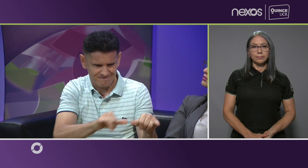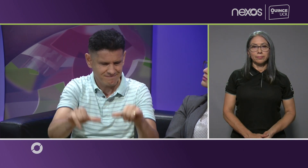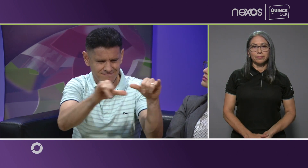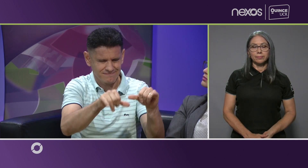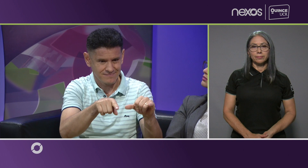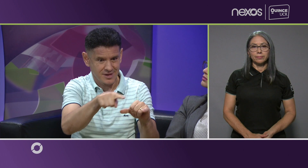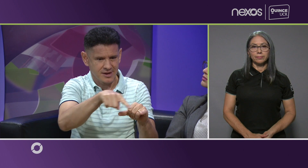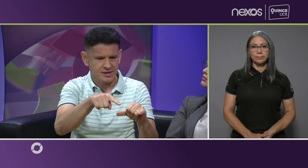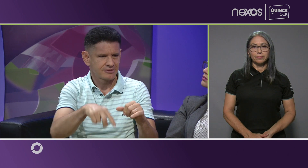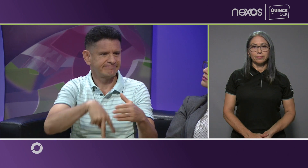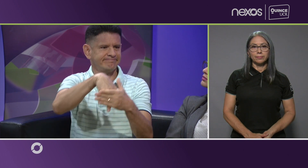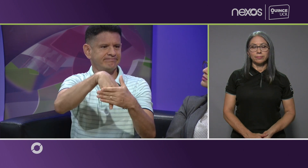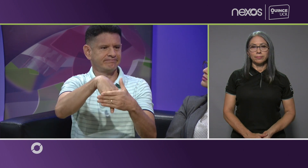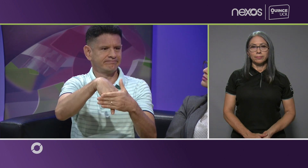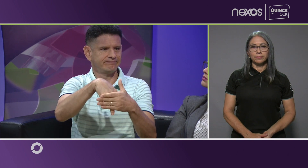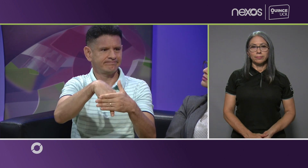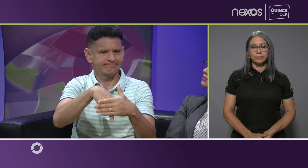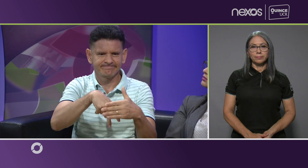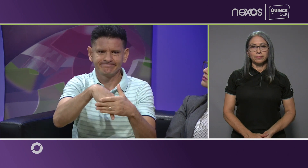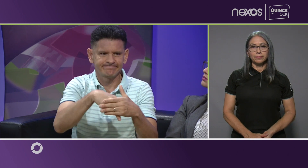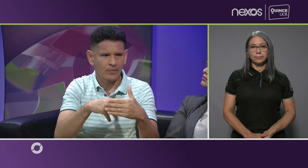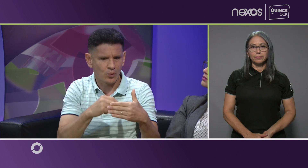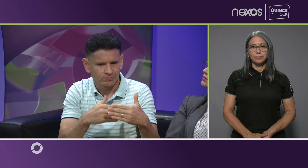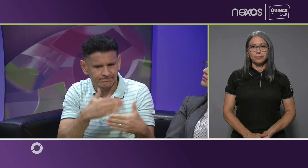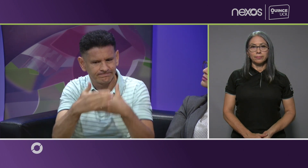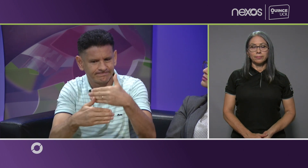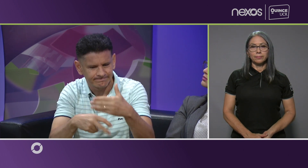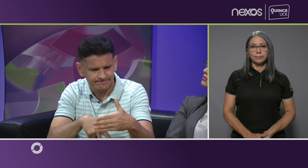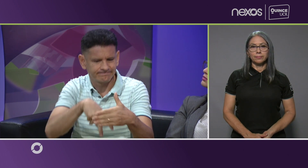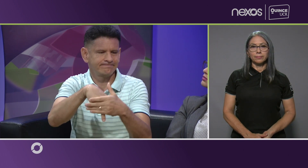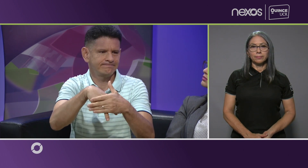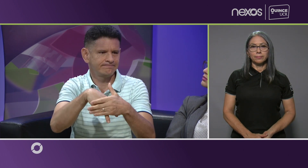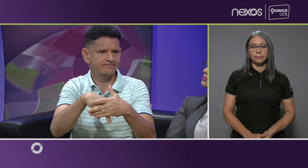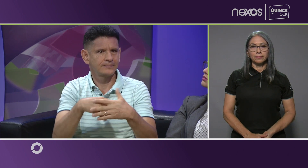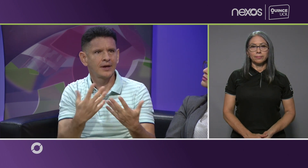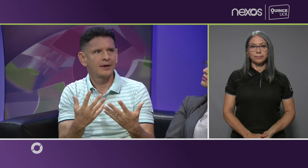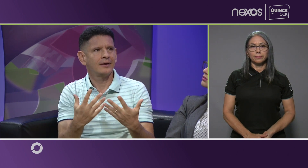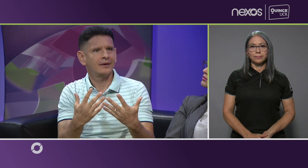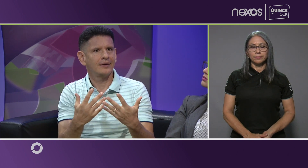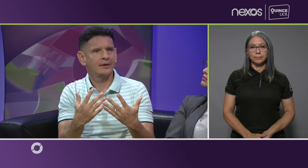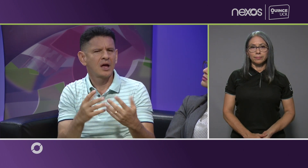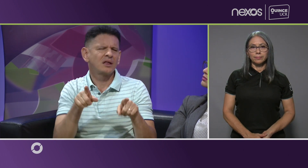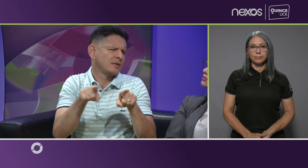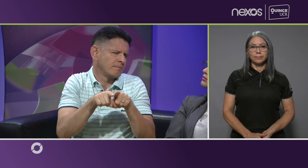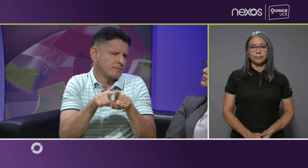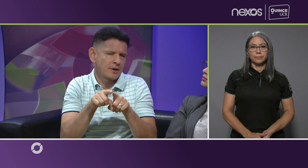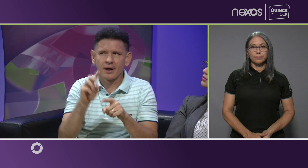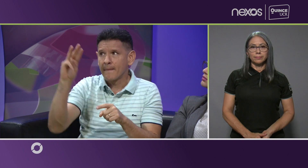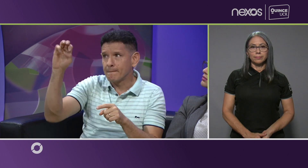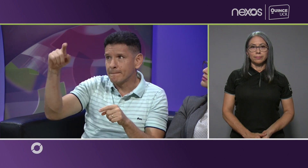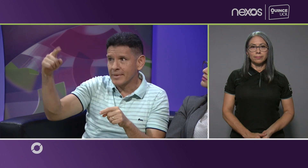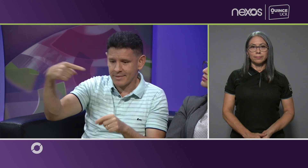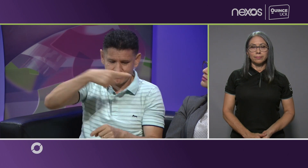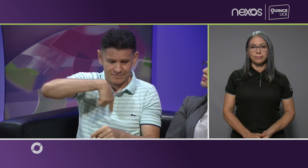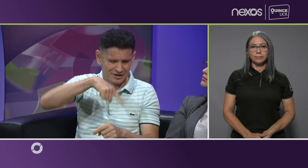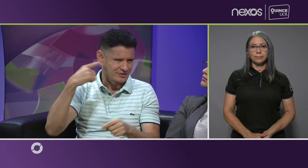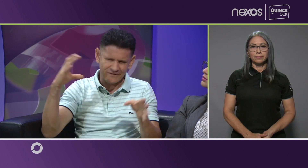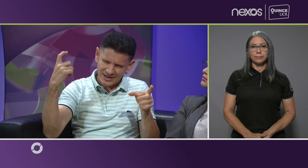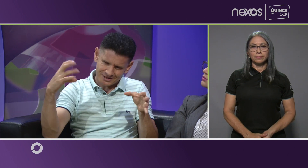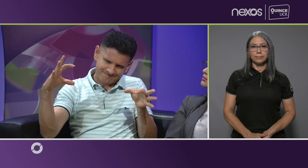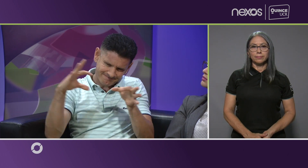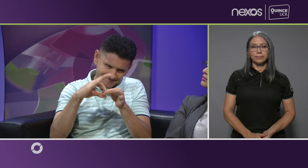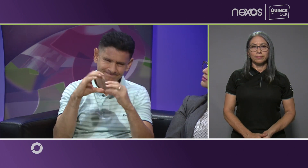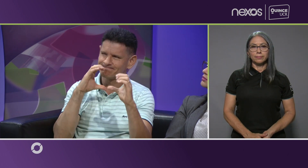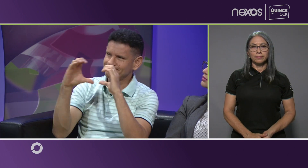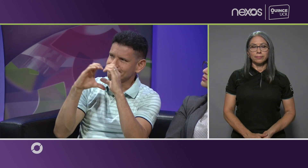evaluación significa una barrera para nosotros. Una evaluación igual para todos no es lo adecuado. Y el MEP,